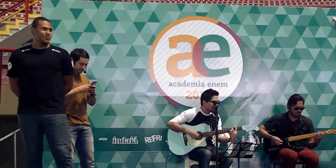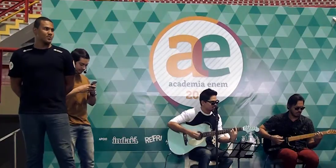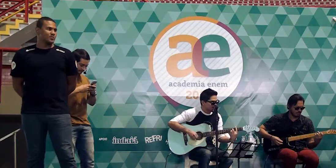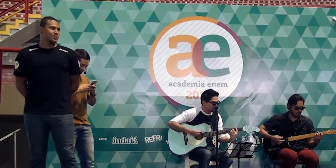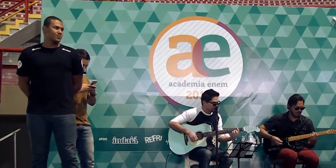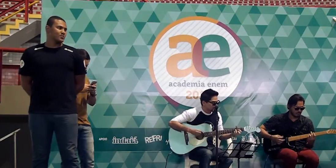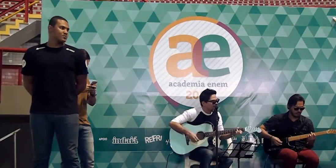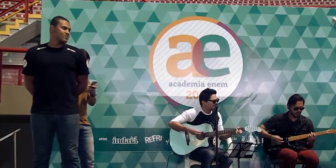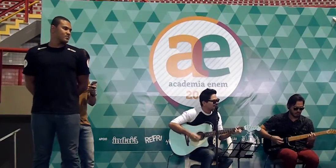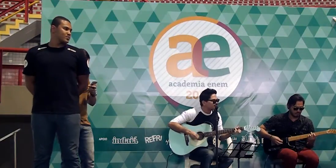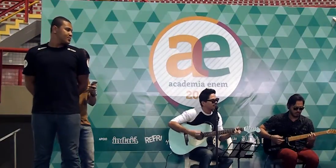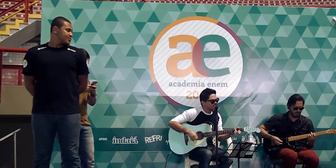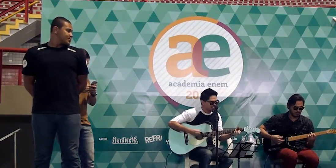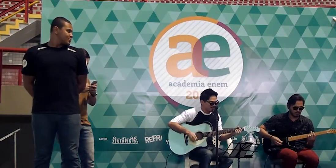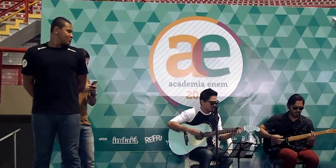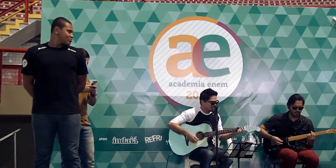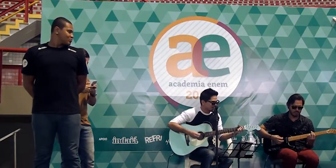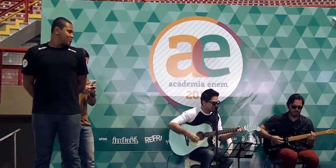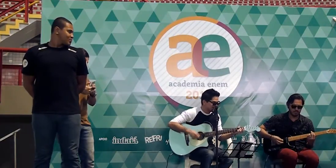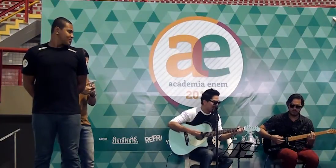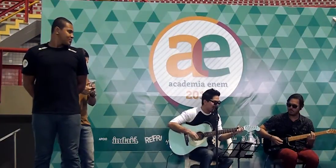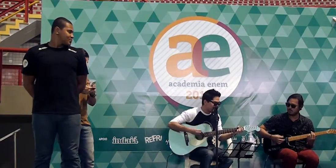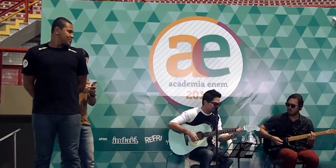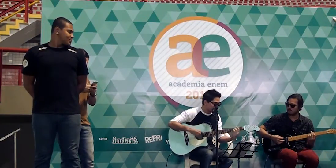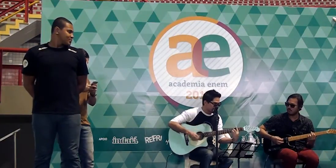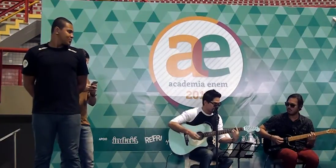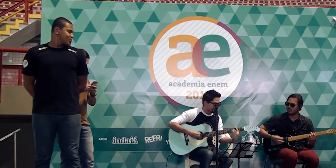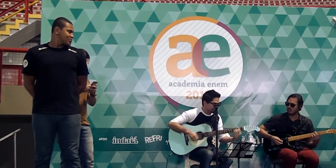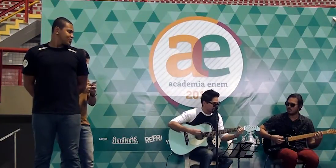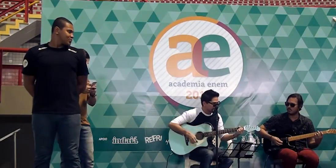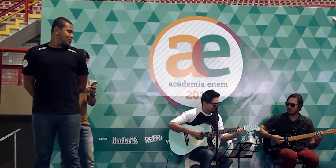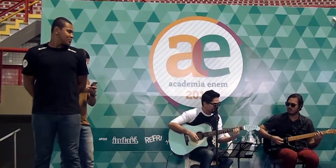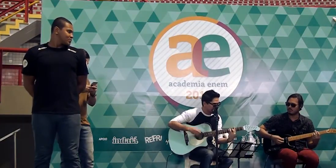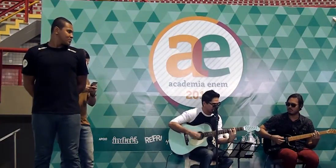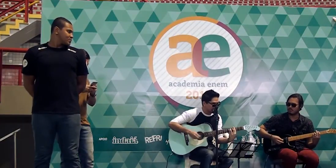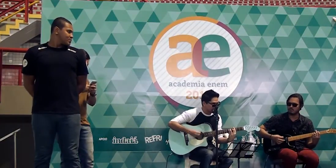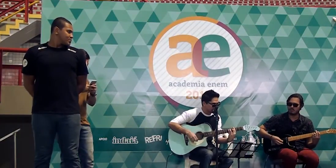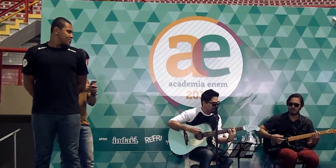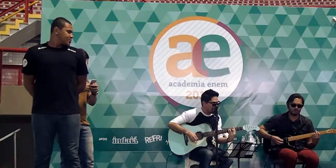nossa vez, vamos cuspir de novo lixo em cima de vocês.